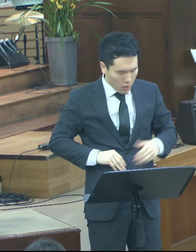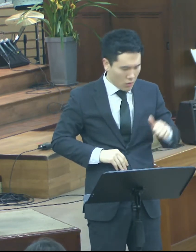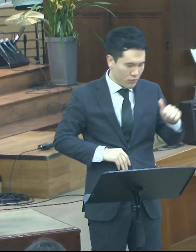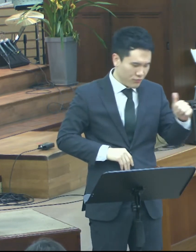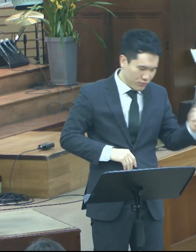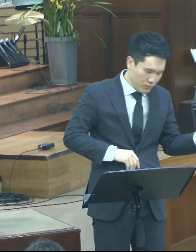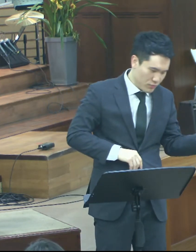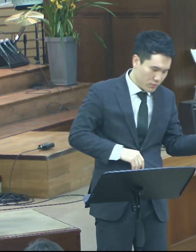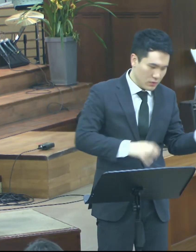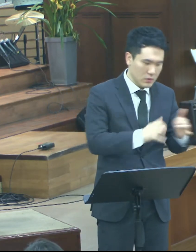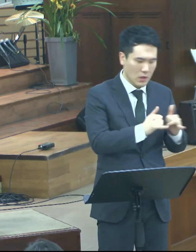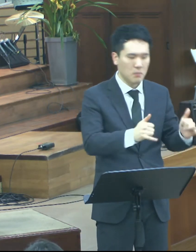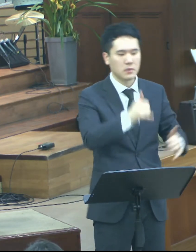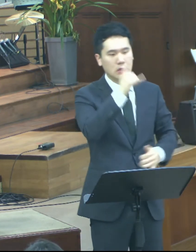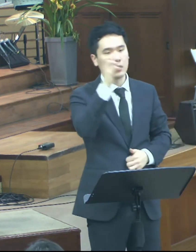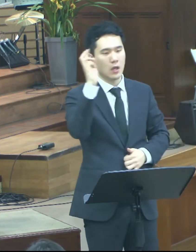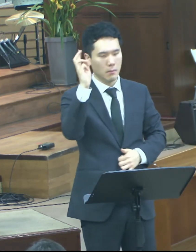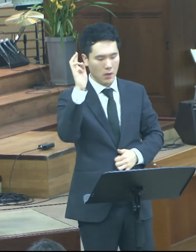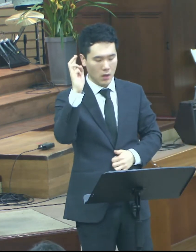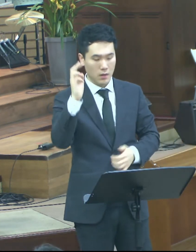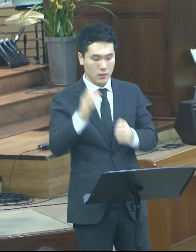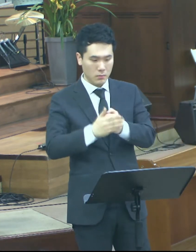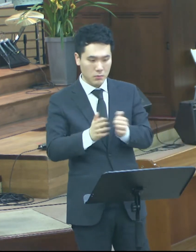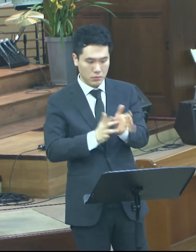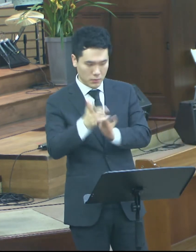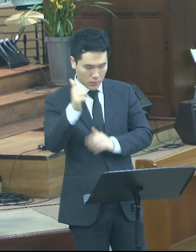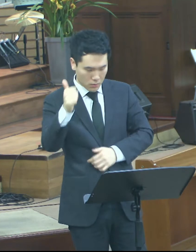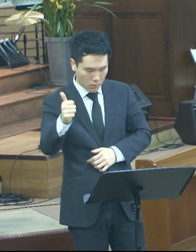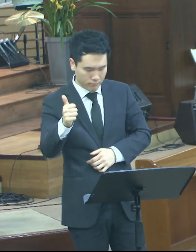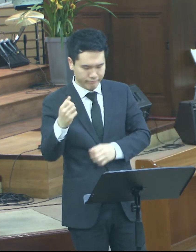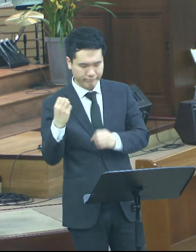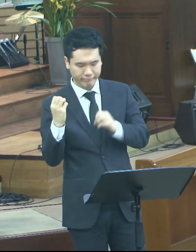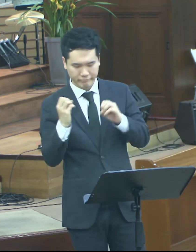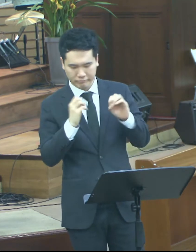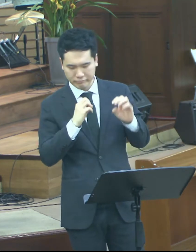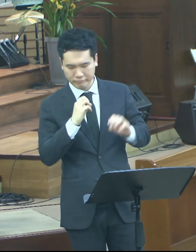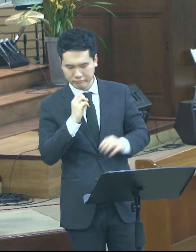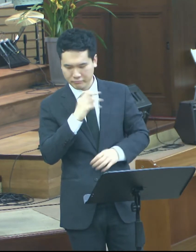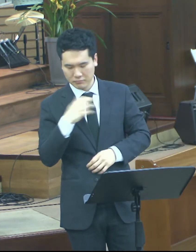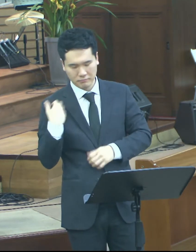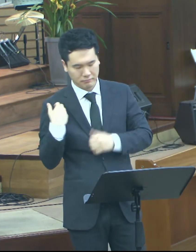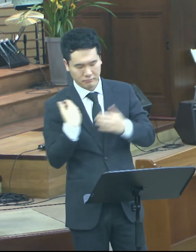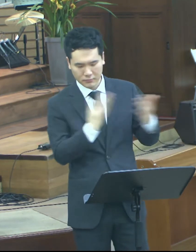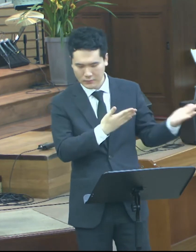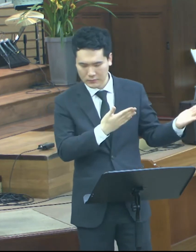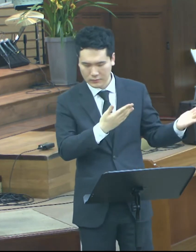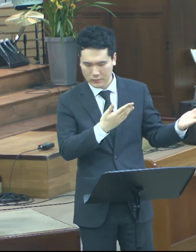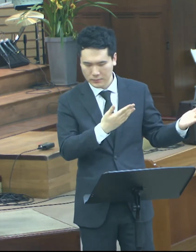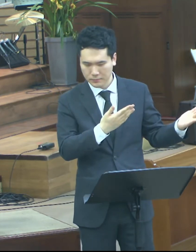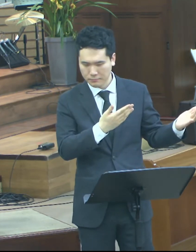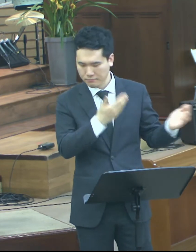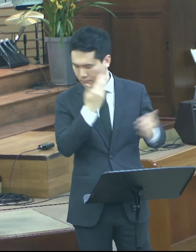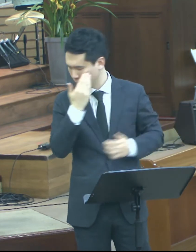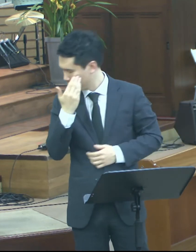그래서 예수님께서 그냥 보낼 수가 없어서 저들이 먹을 것이 없다 그랬더니 제자들이